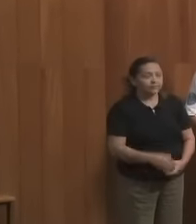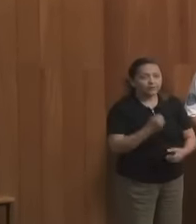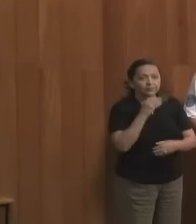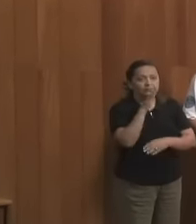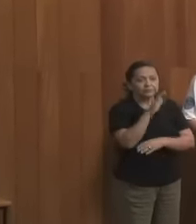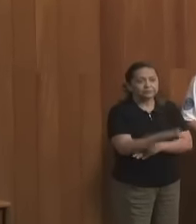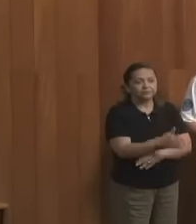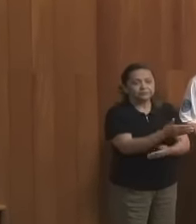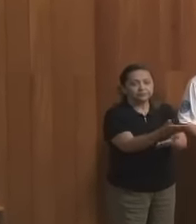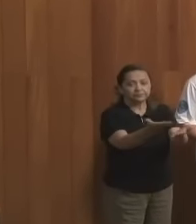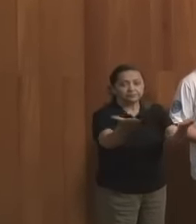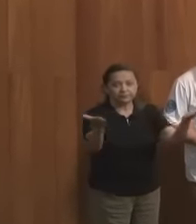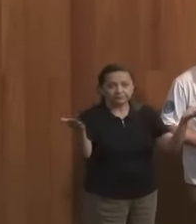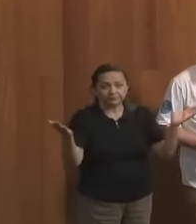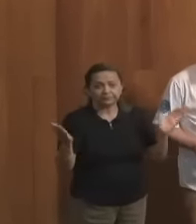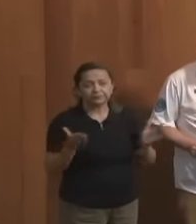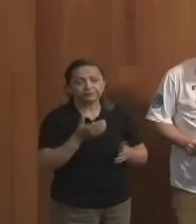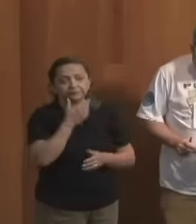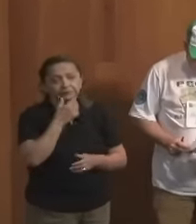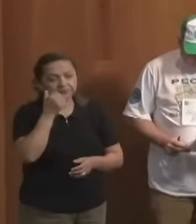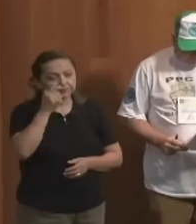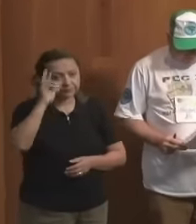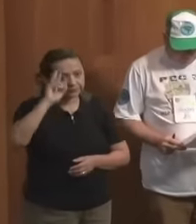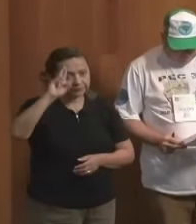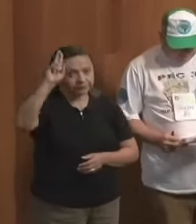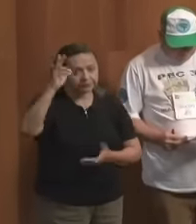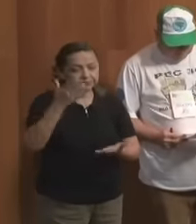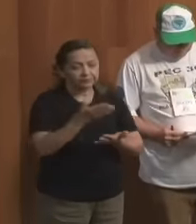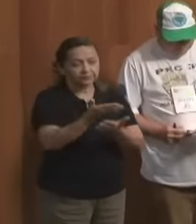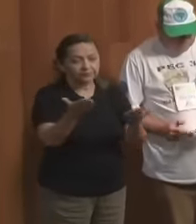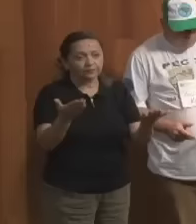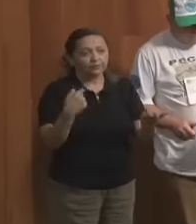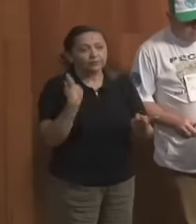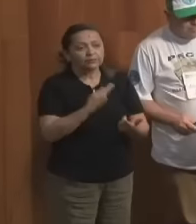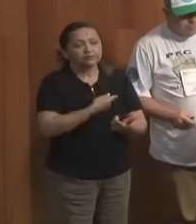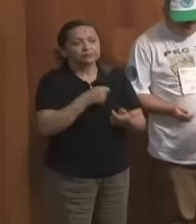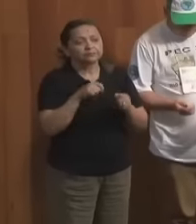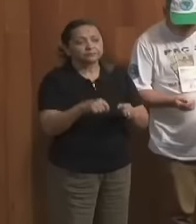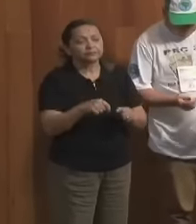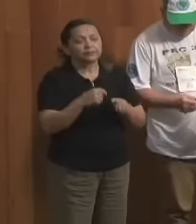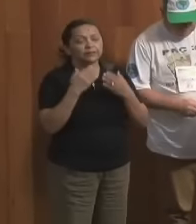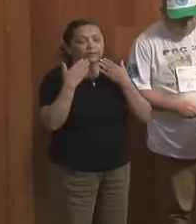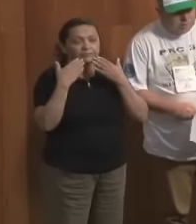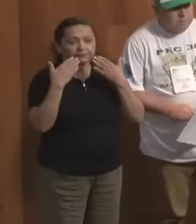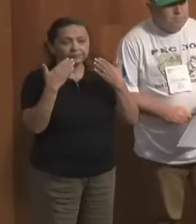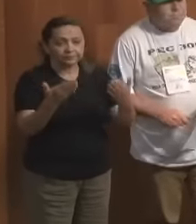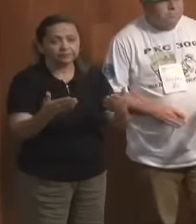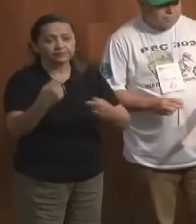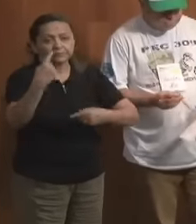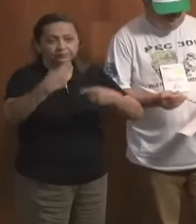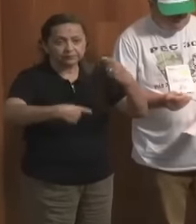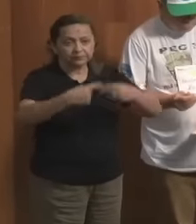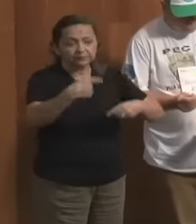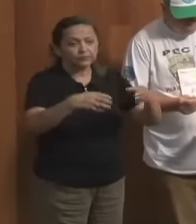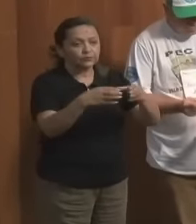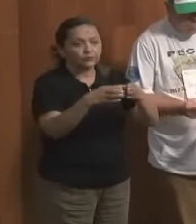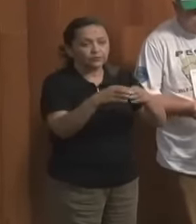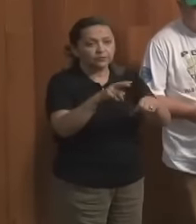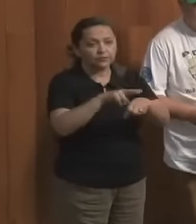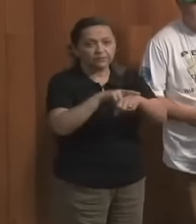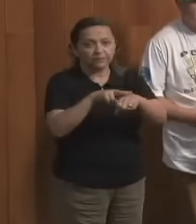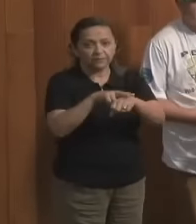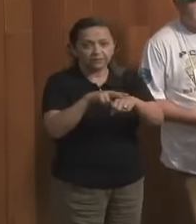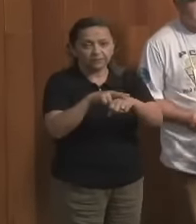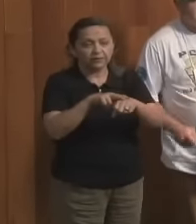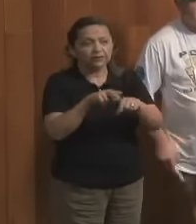Boa tarde a todas e a todos. Bom, a gente está aqui para fazer a apresentação das discussões do Grupo Verde,